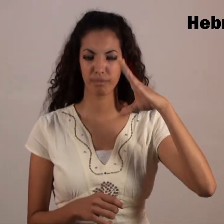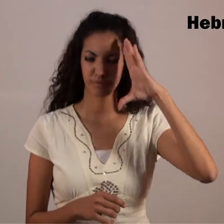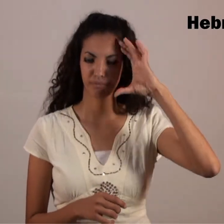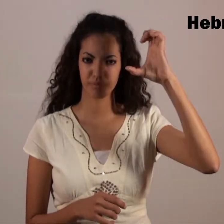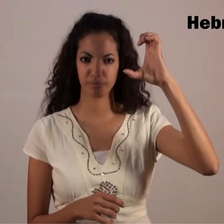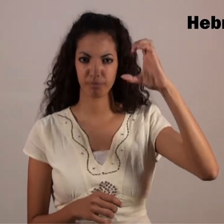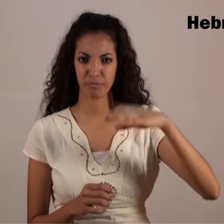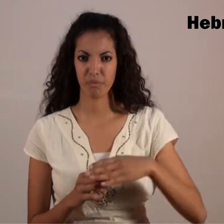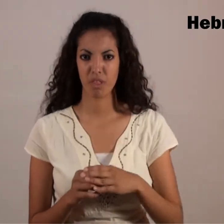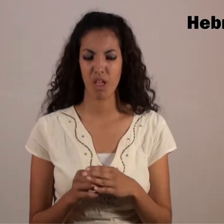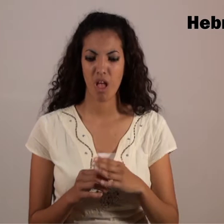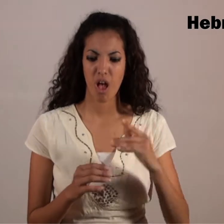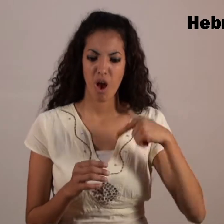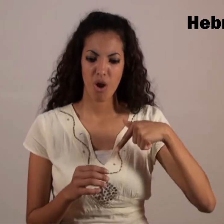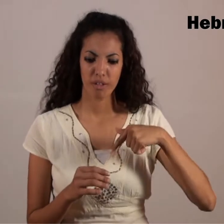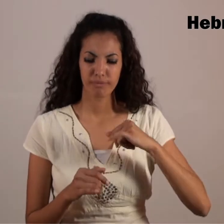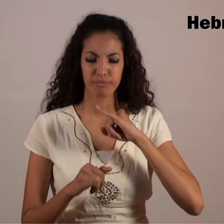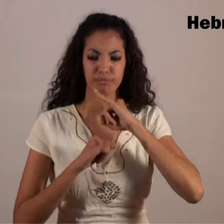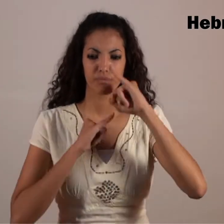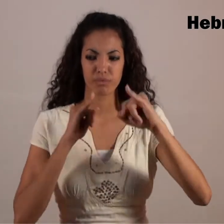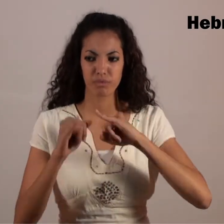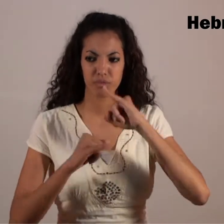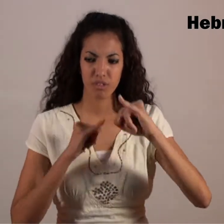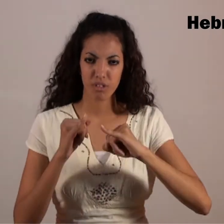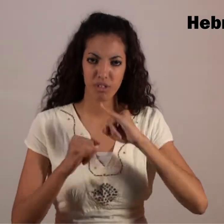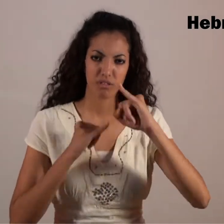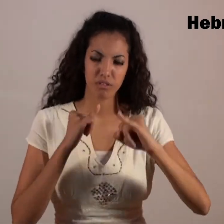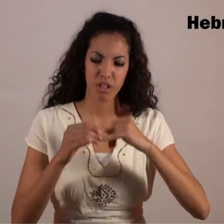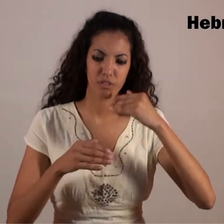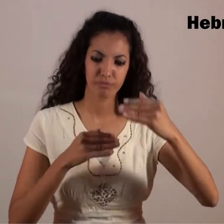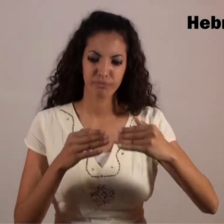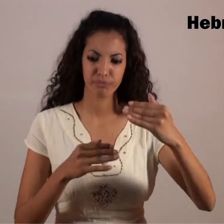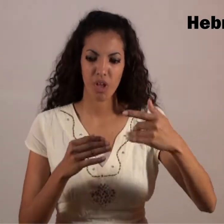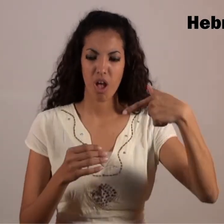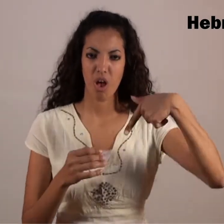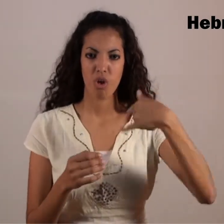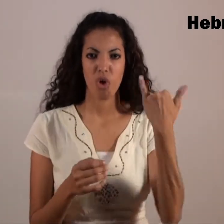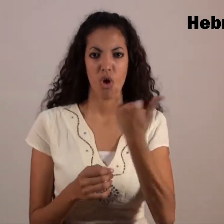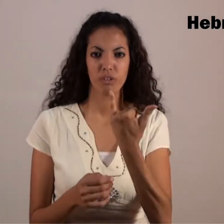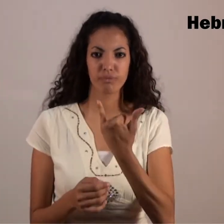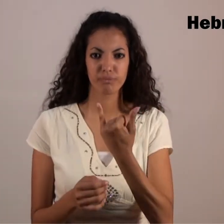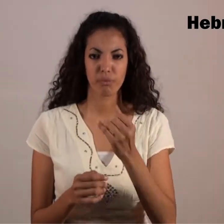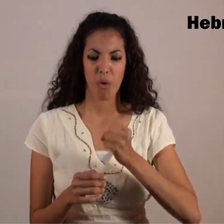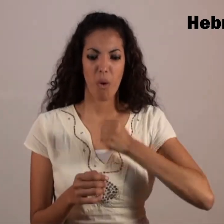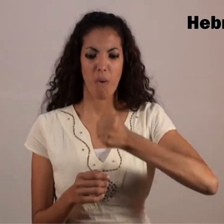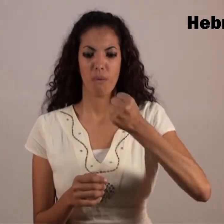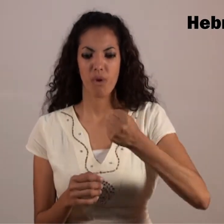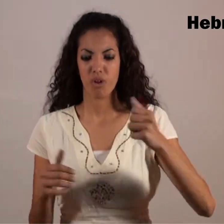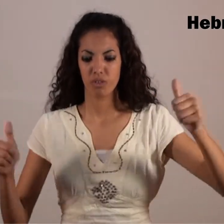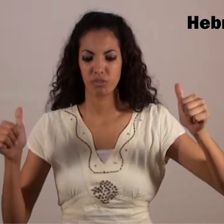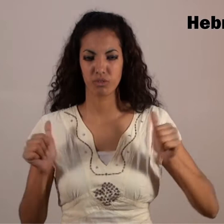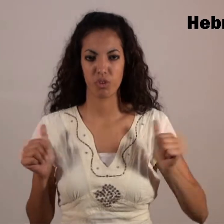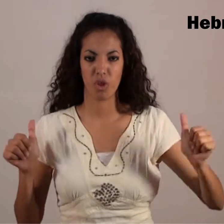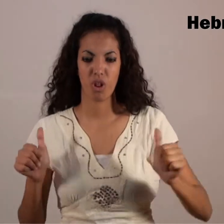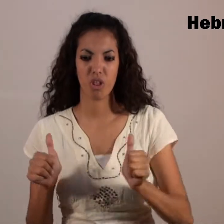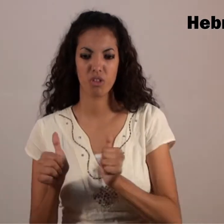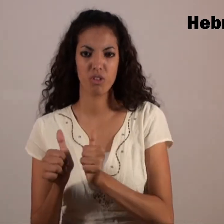diciendo es que tenemos tal sumo sacerdote, el cual se sentó a la diestra del trono de la majestad en los cielos, ministro